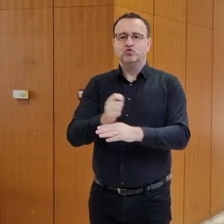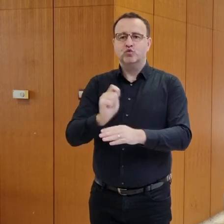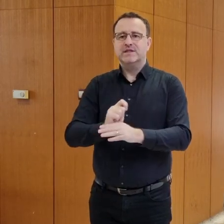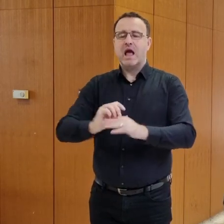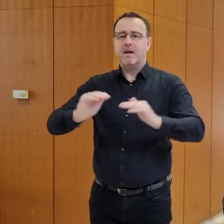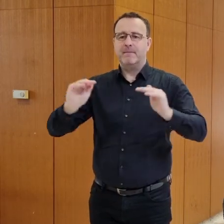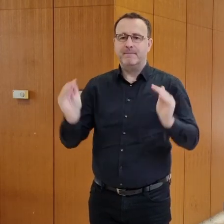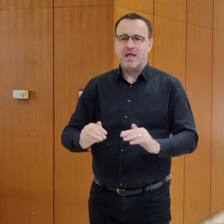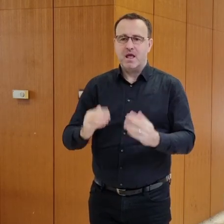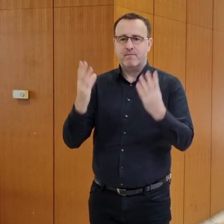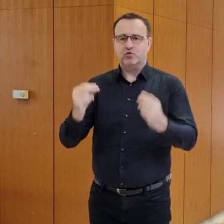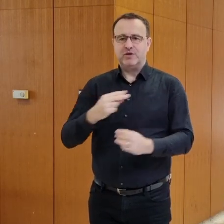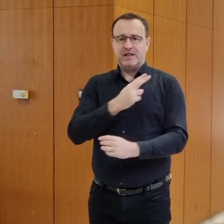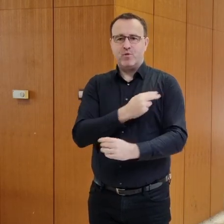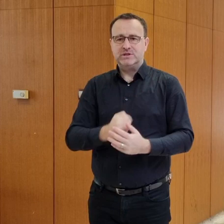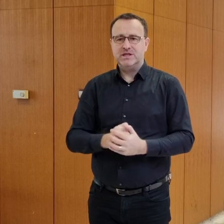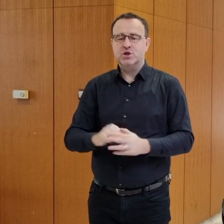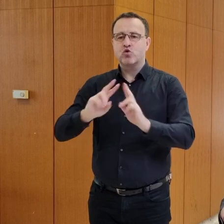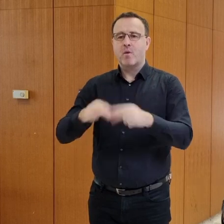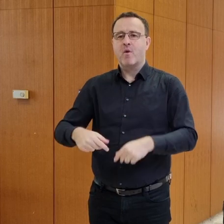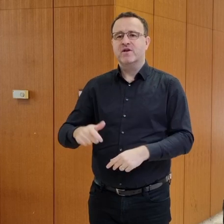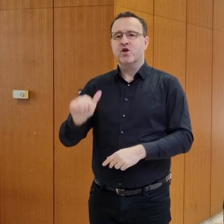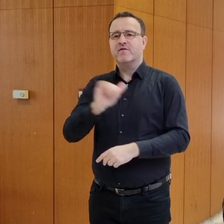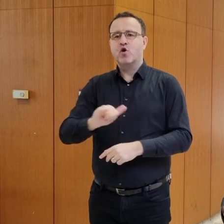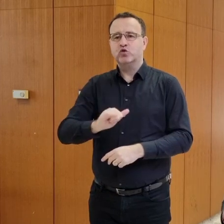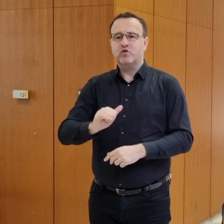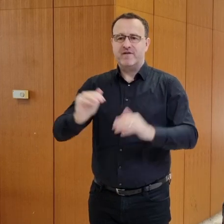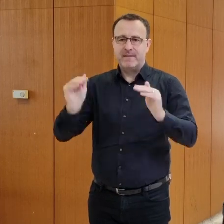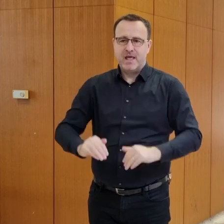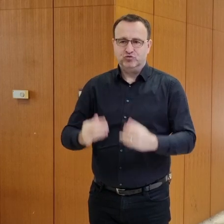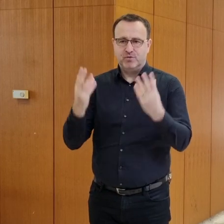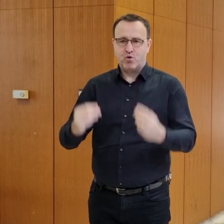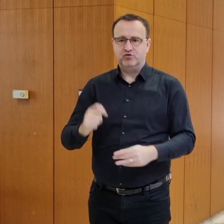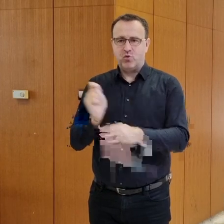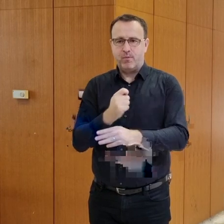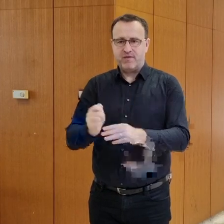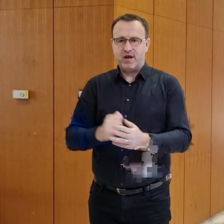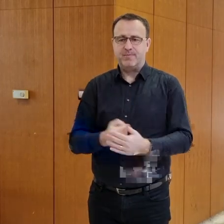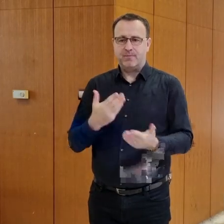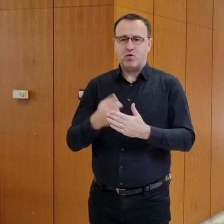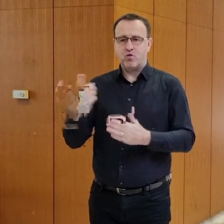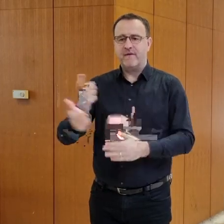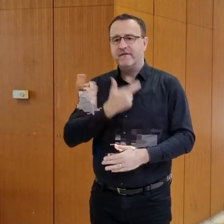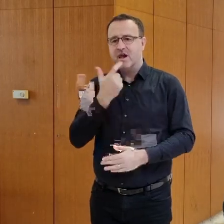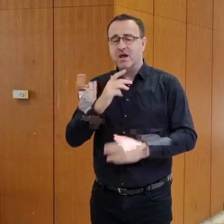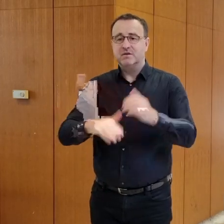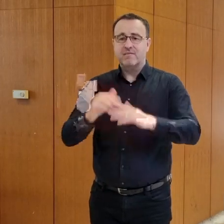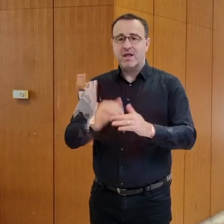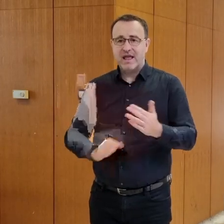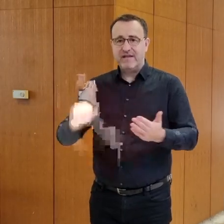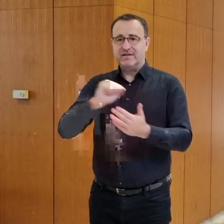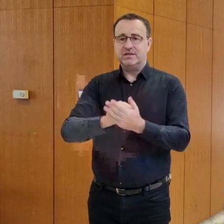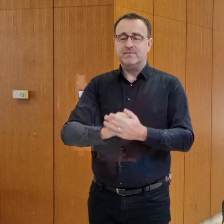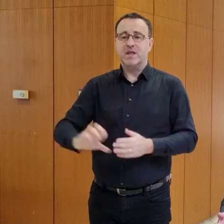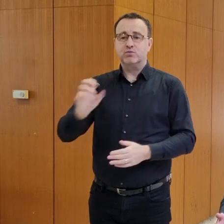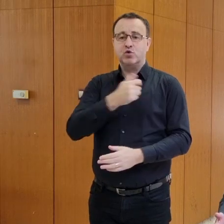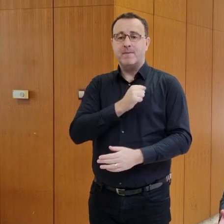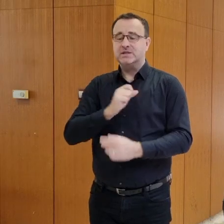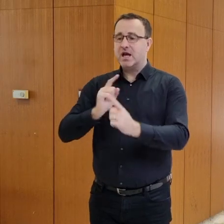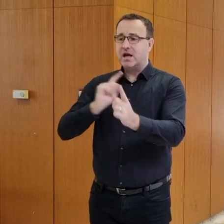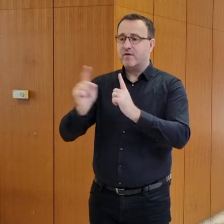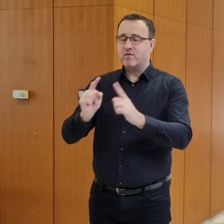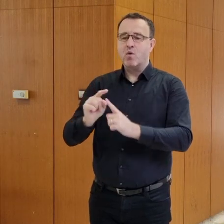nemocníc, menší počet starobincov. Takže toto sú tie veľké stavebné investície, kde sa nám podarilo vyrokovať s Európskou komisiou, že sa